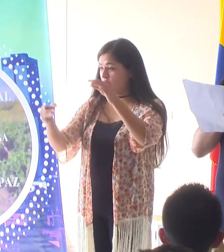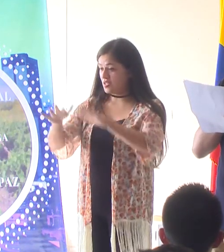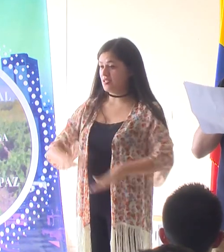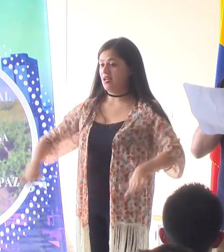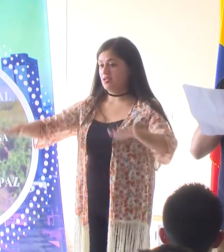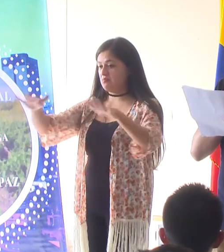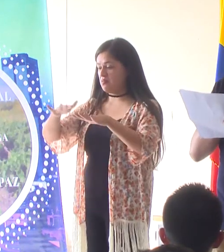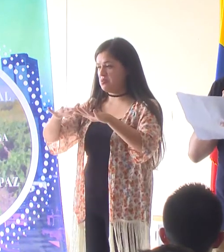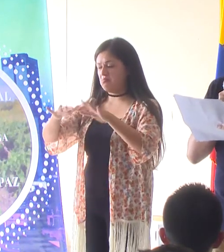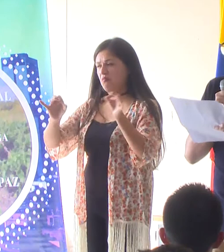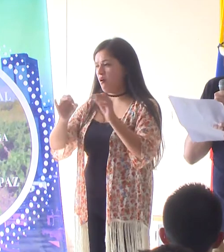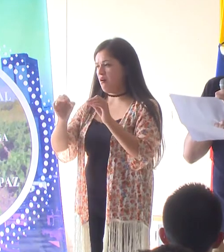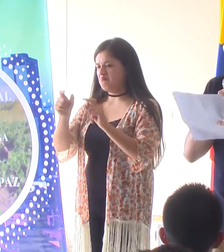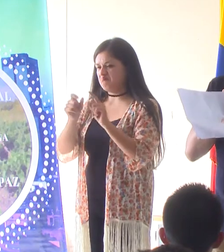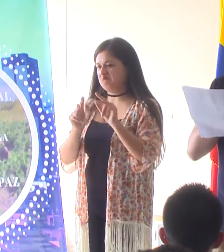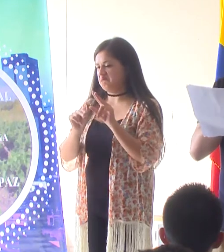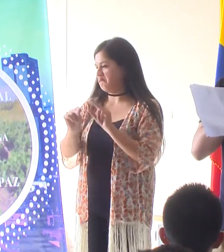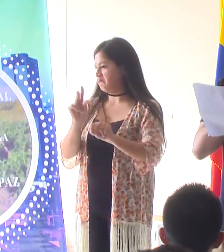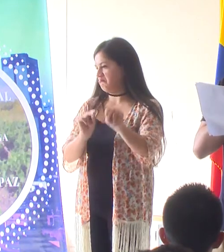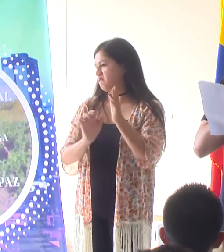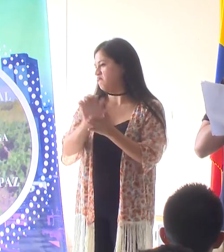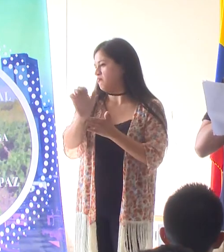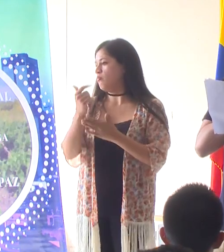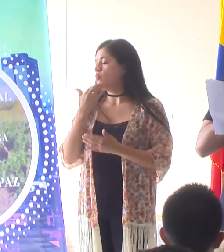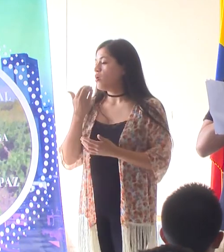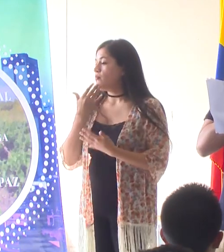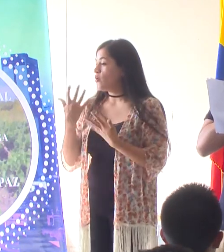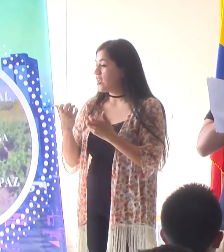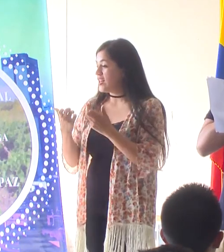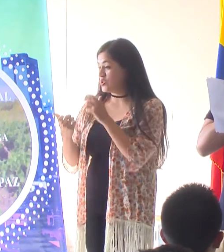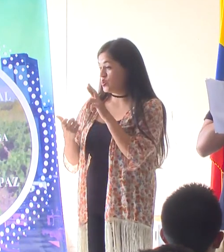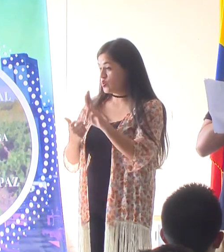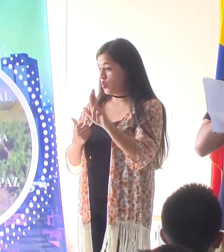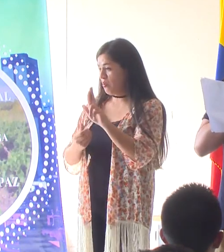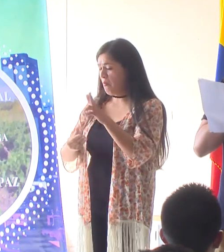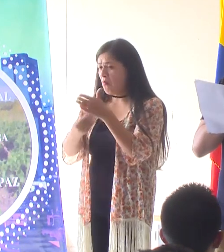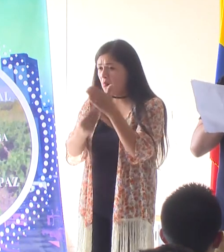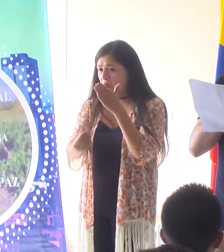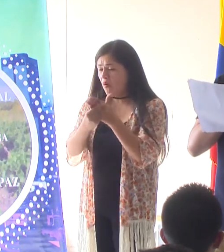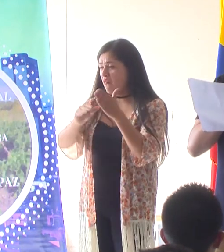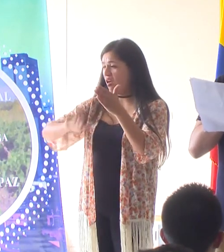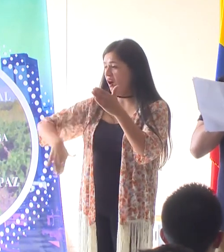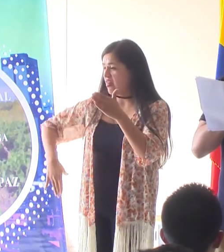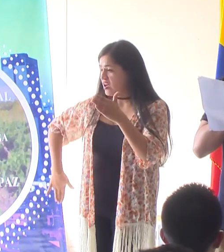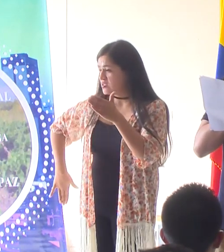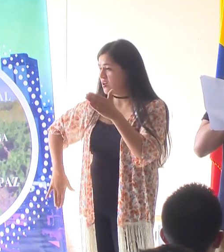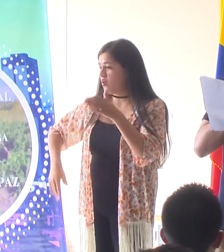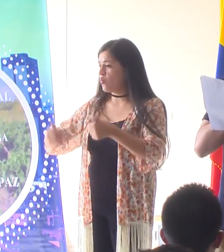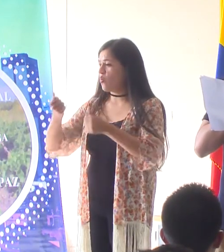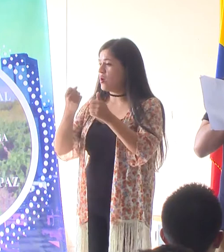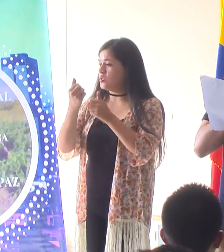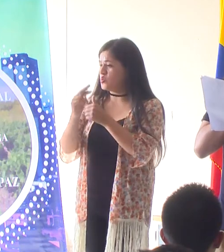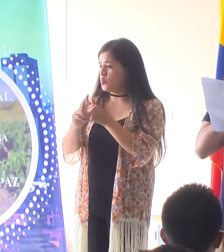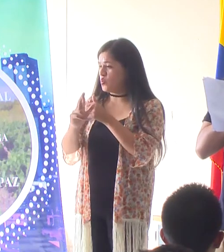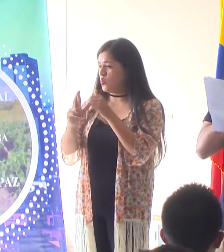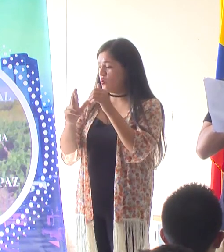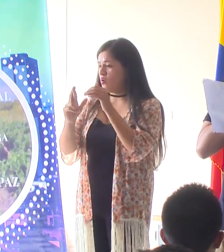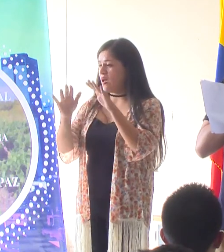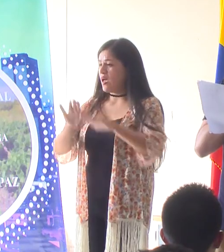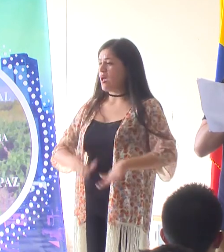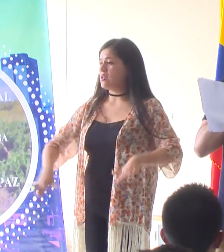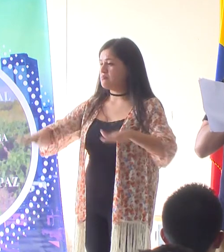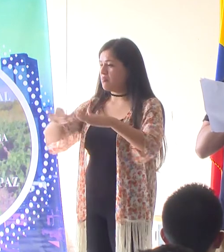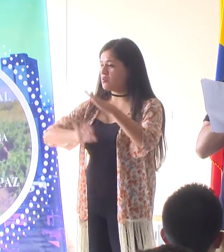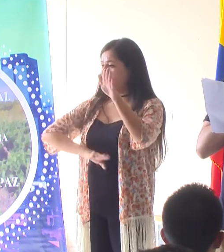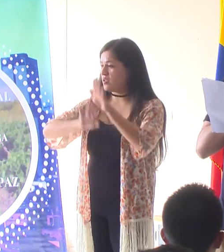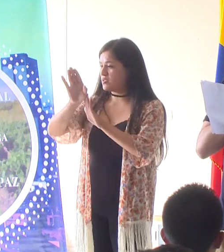otro lado su negación si quieren un ejemplo el sur global empobrecido y atrasado es el sur debajo de una línea de desarrollo que se